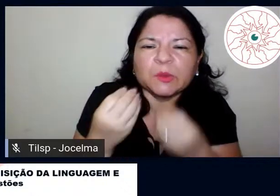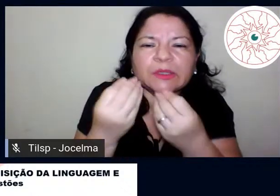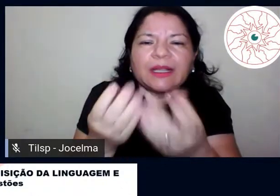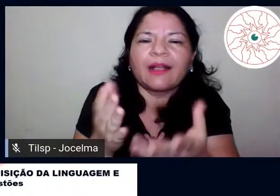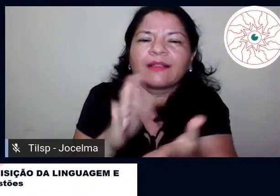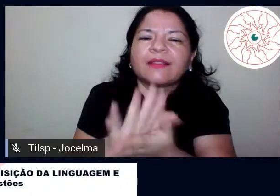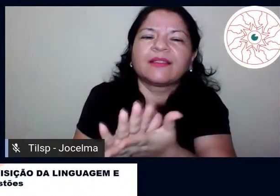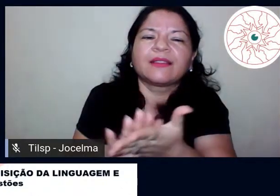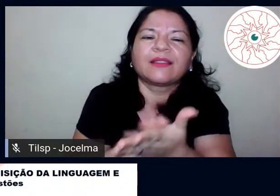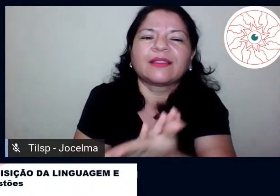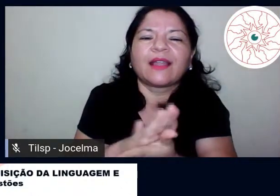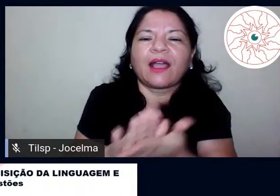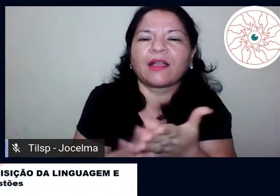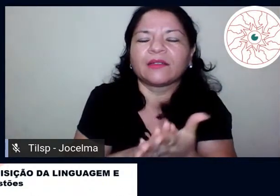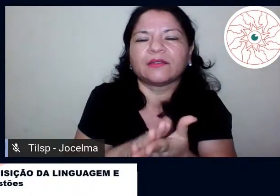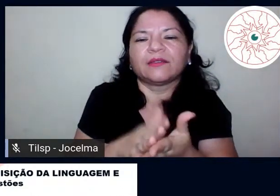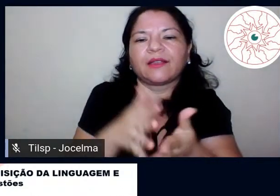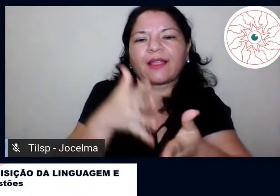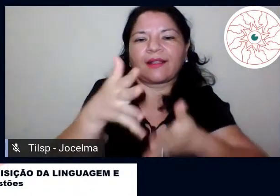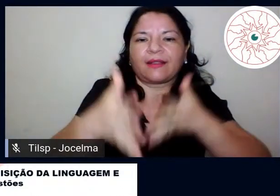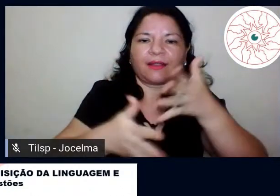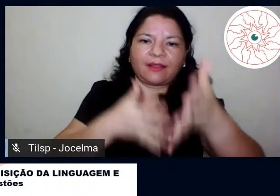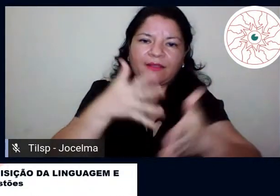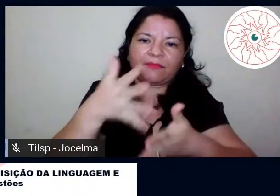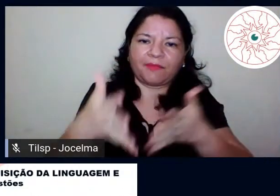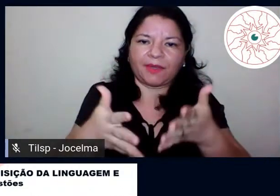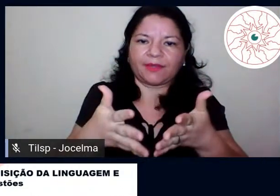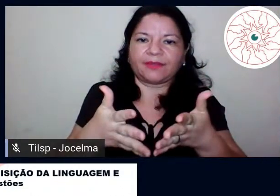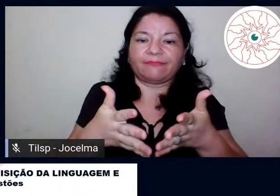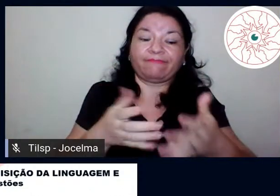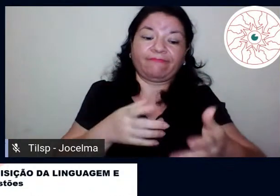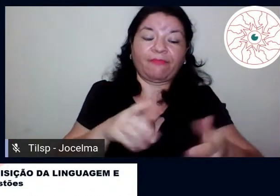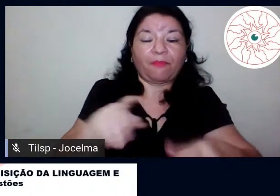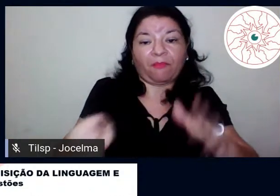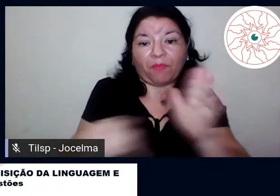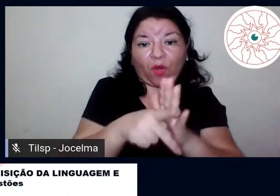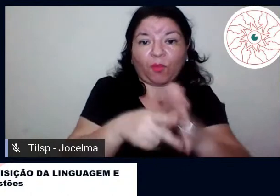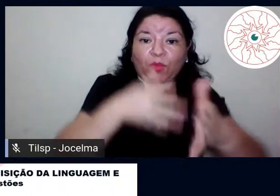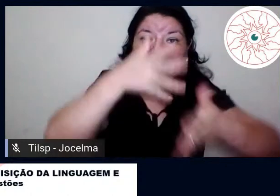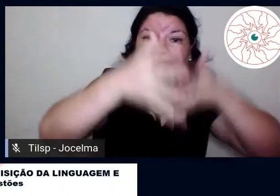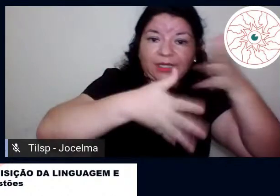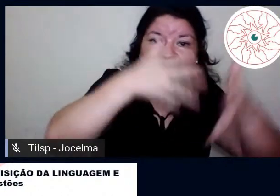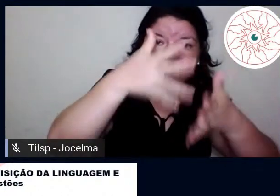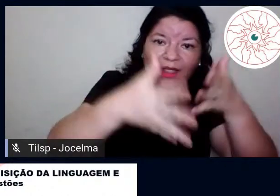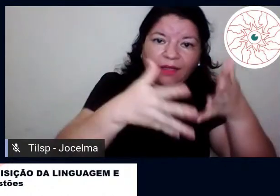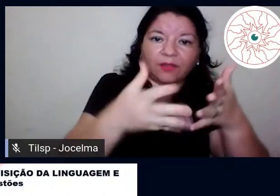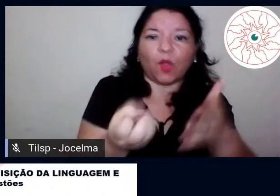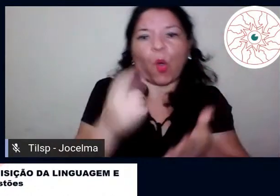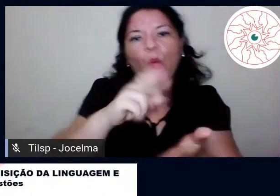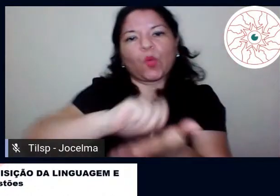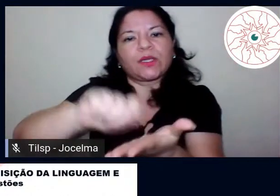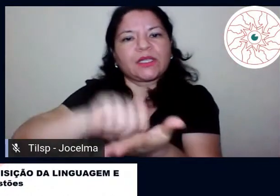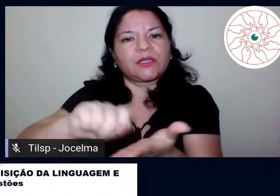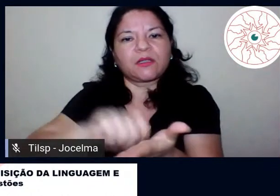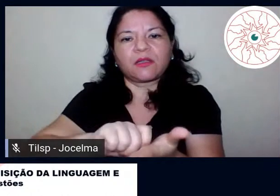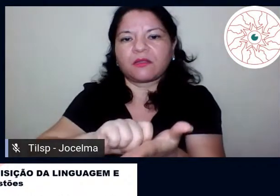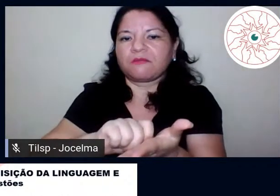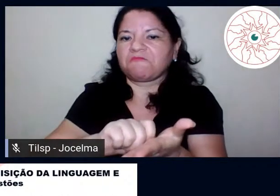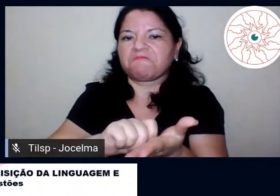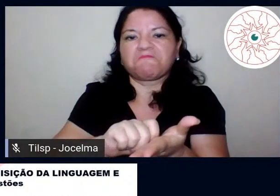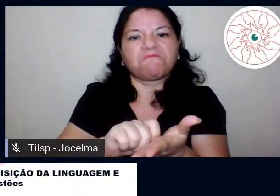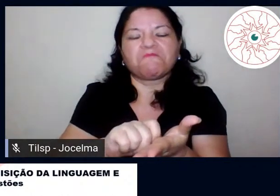paraos em Libras. nas modalidades falada, seria a fala sinalizada e escrita, seria a escrita de